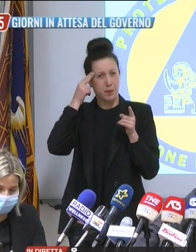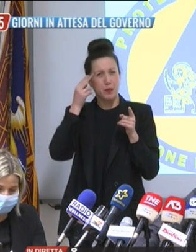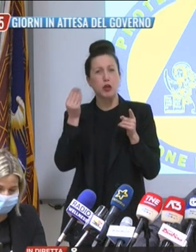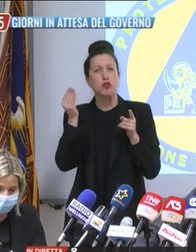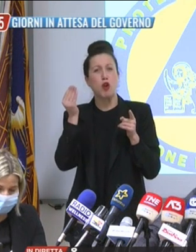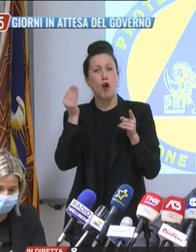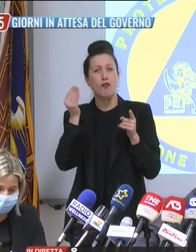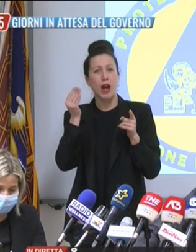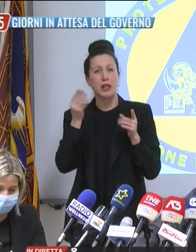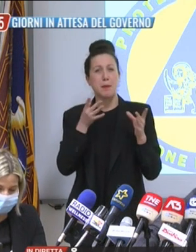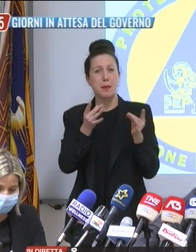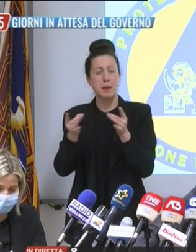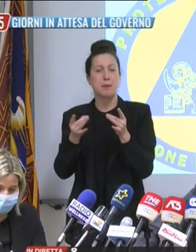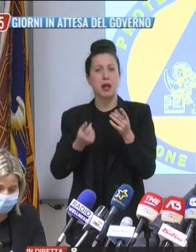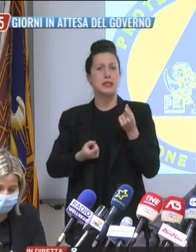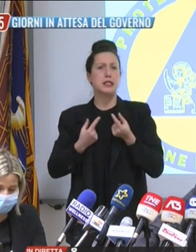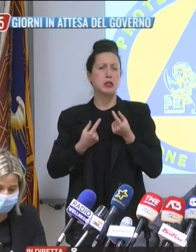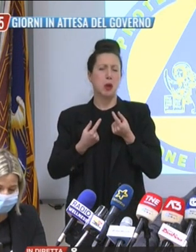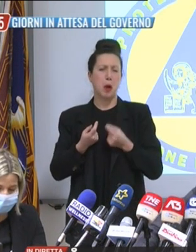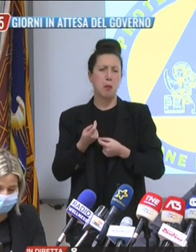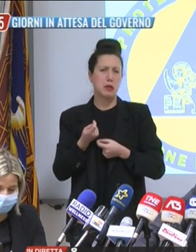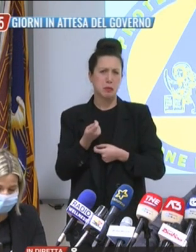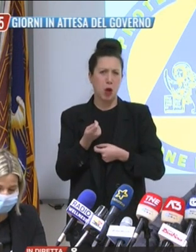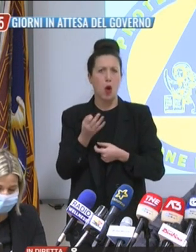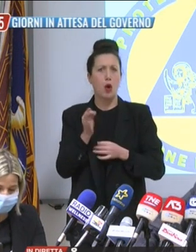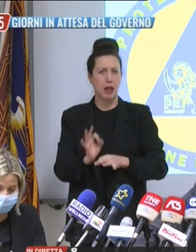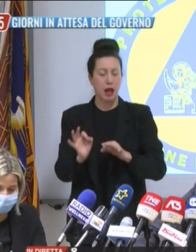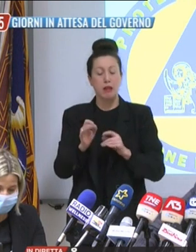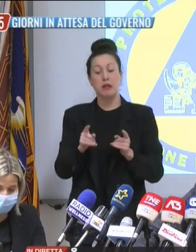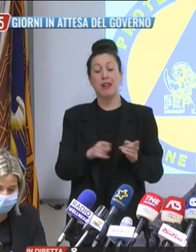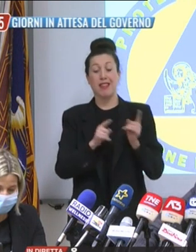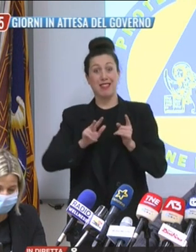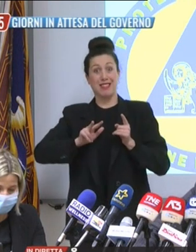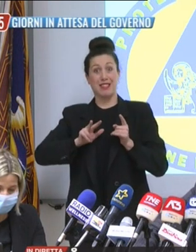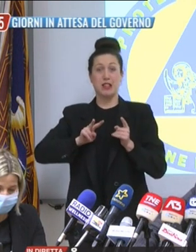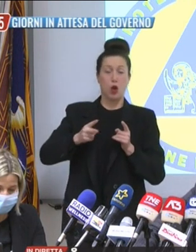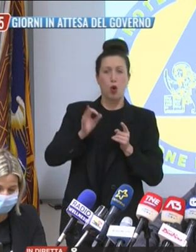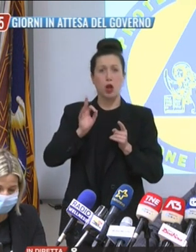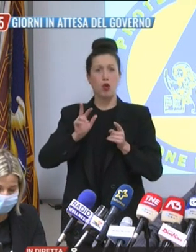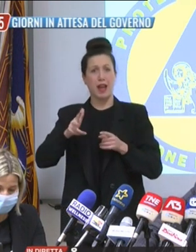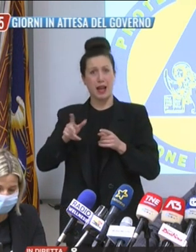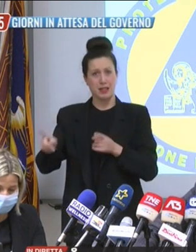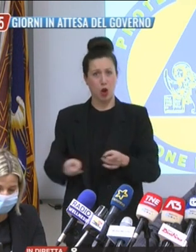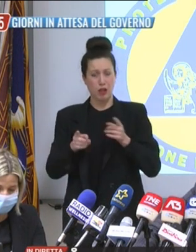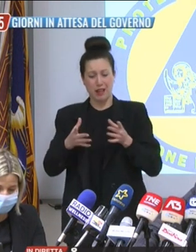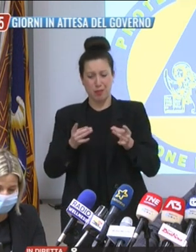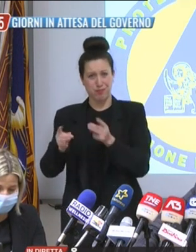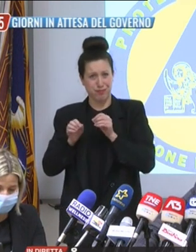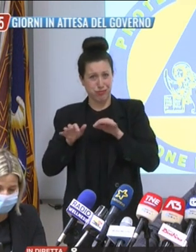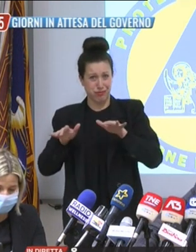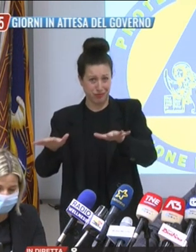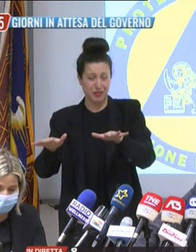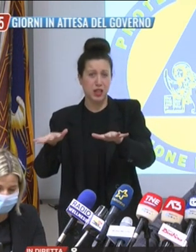avuto asintomatici. Poi questa seconda/terza ondata che abbiamo avuto, dove c'è stato, diciamo, il virus è stato